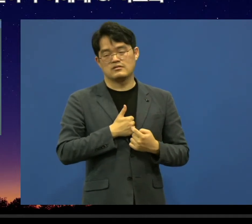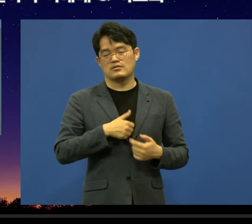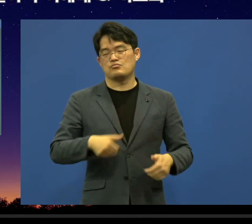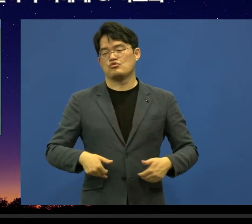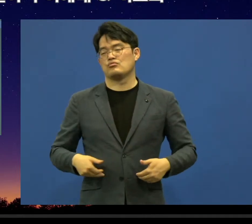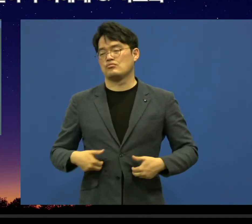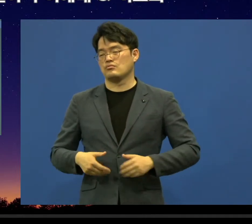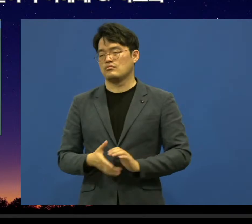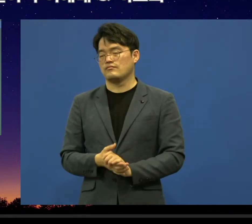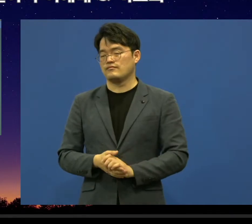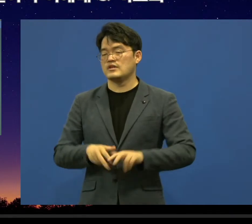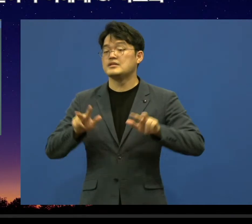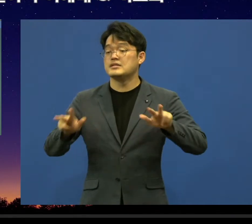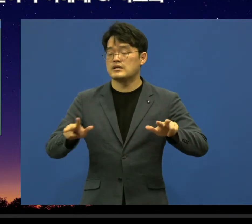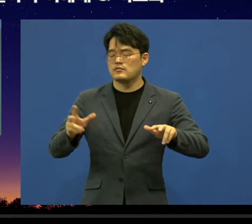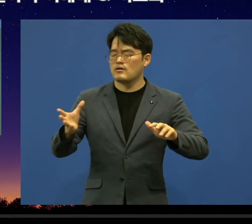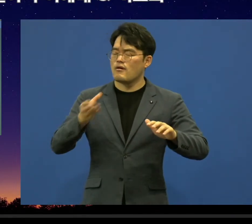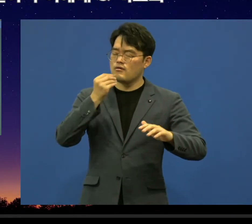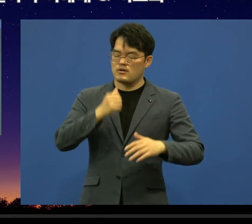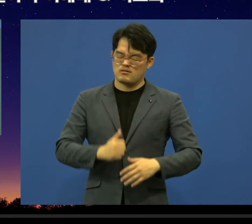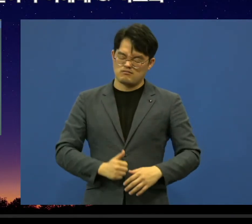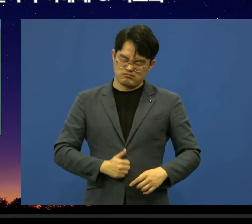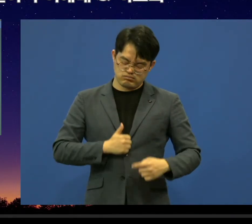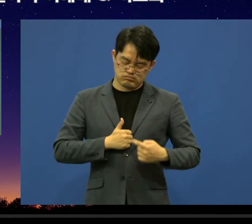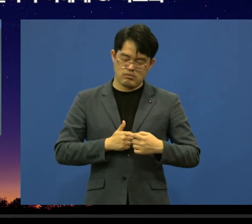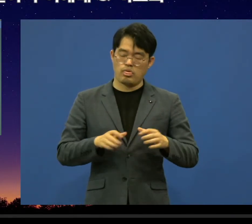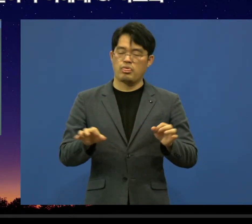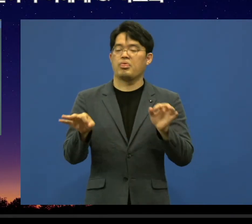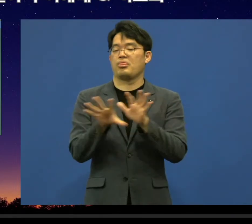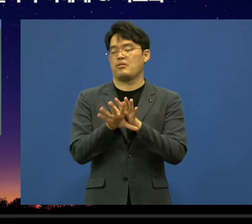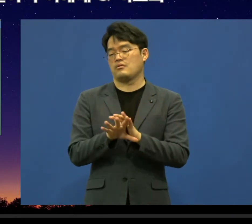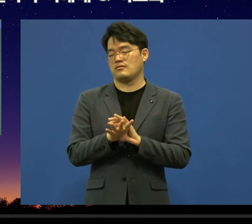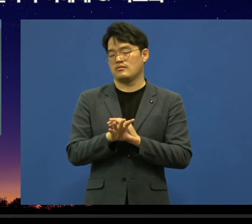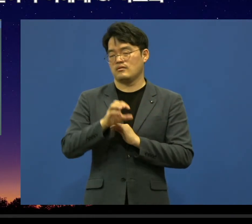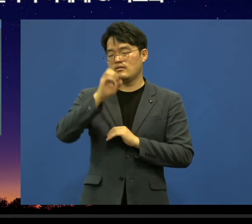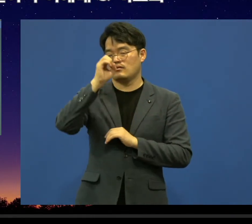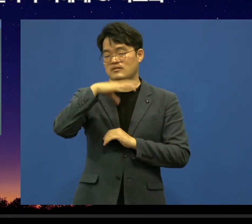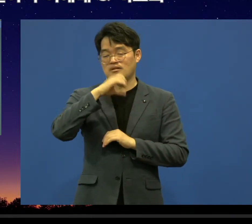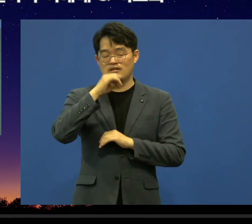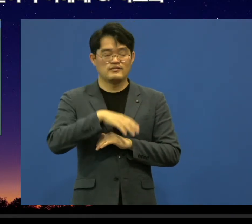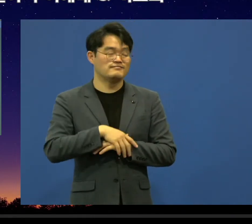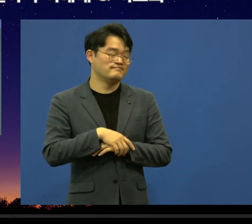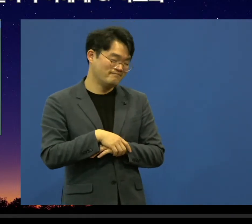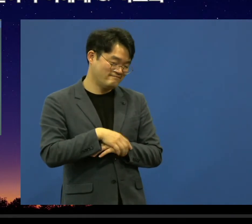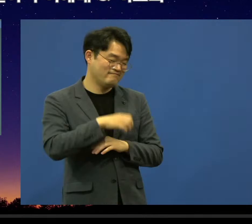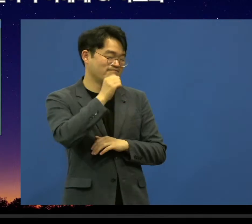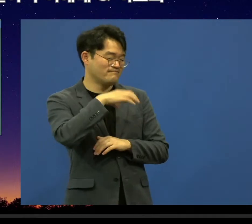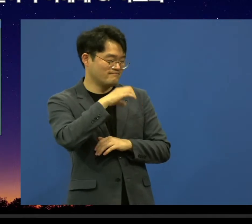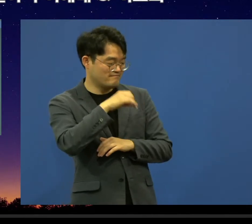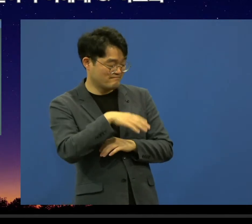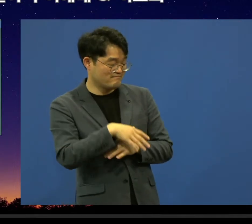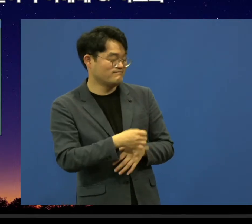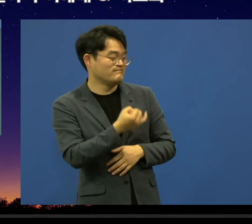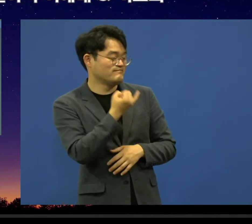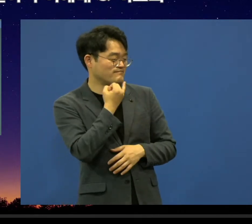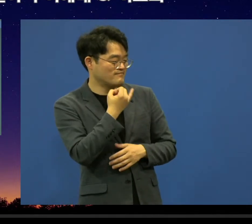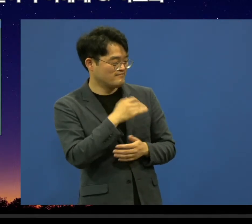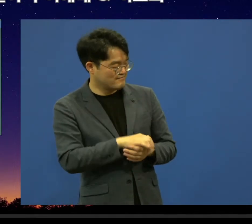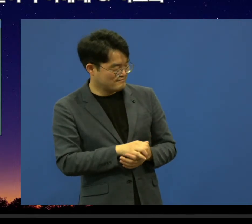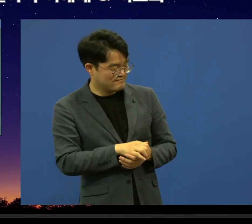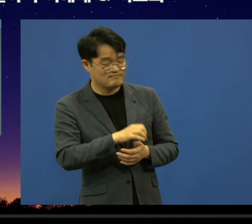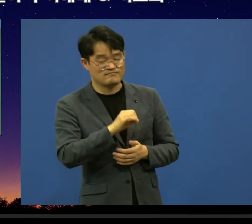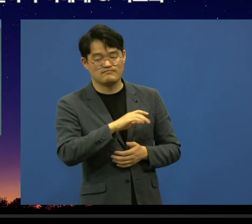지금은 거룩한 분노가 사라져가고 있어요. 너무나 나이스하게 신앙생활하고 있어요. 너무 친절하죠?